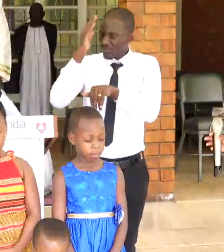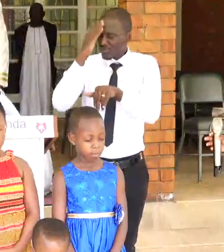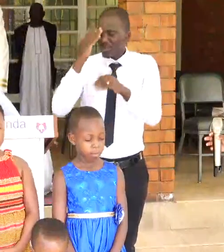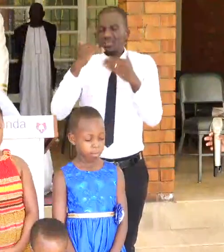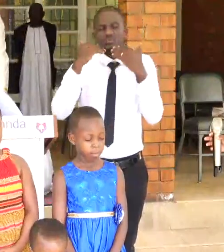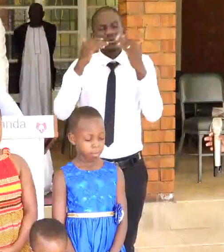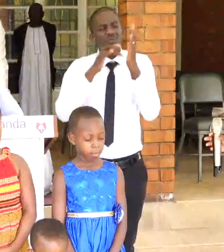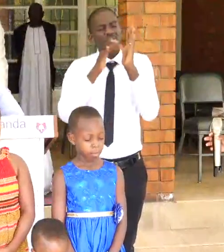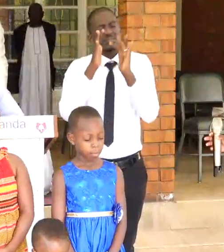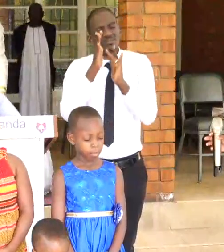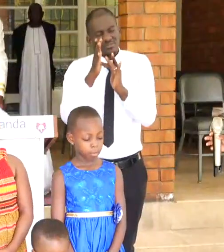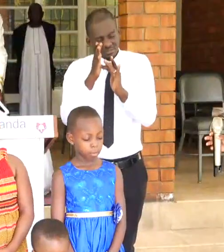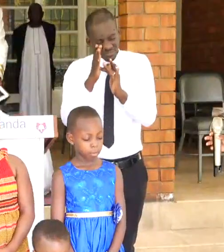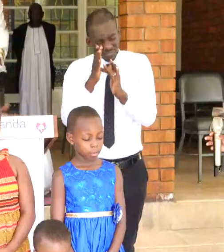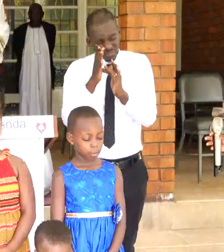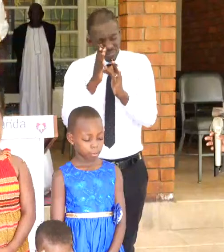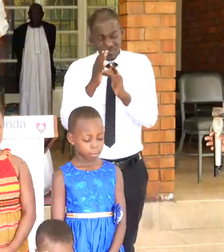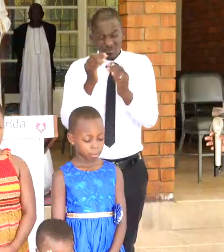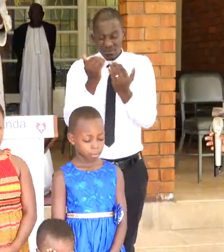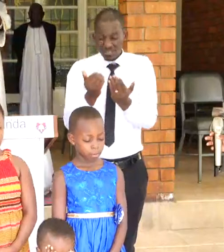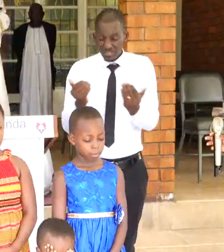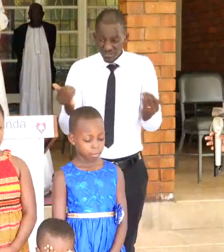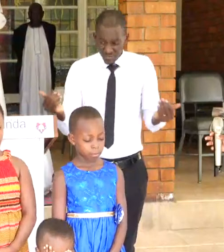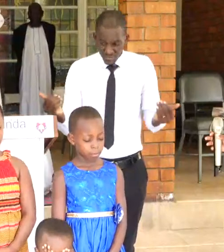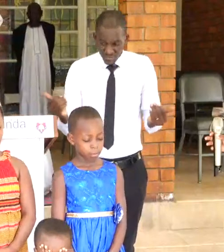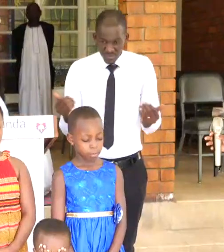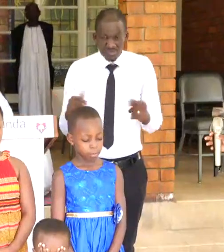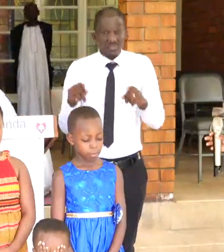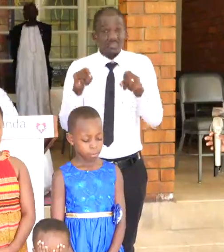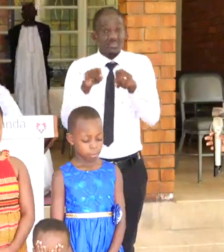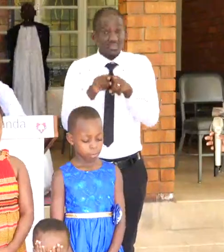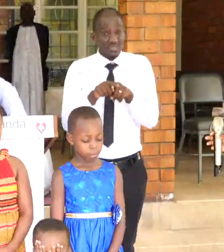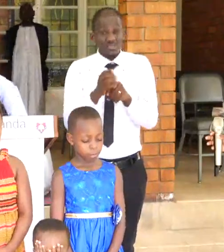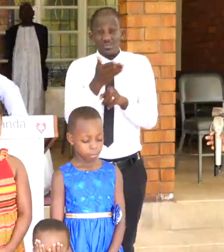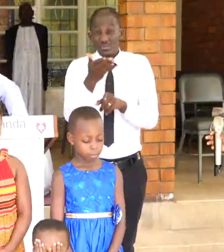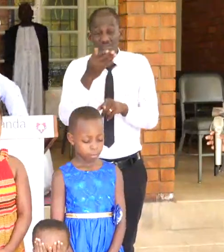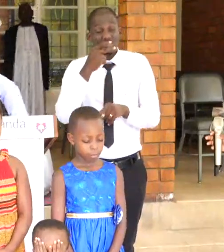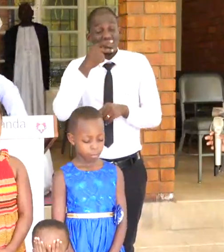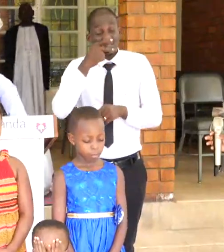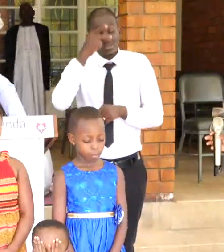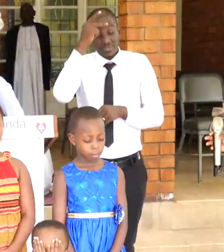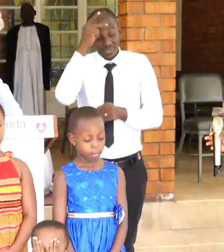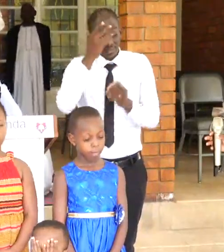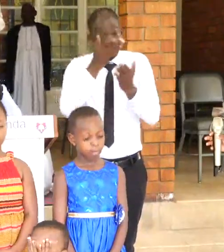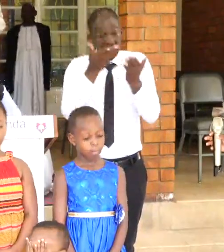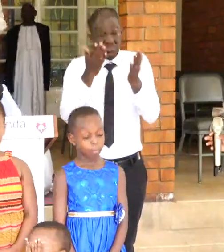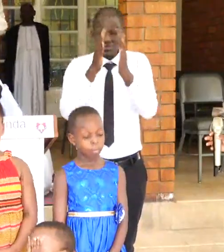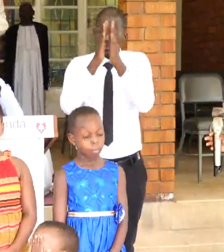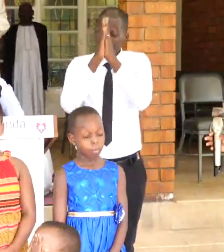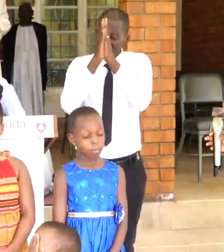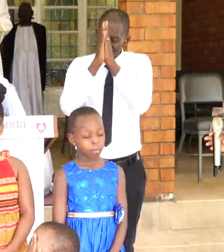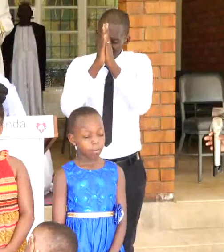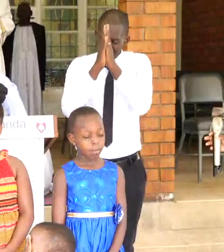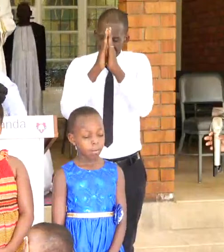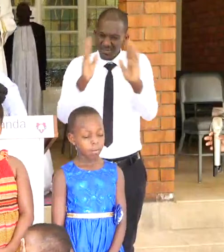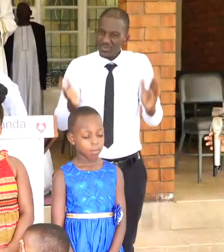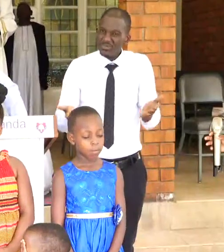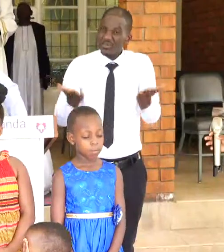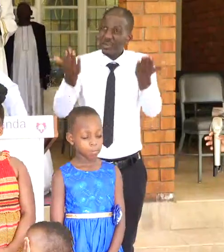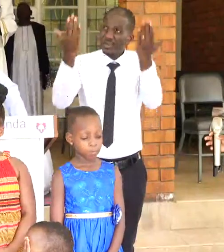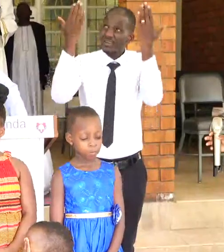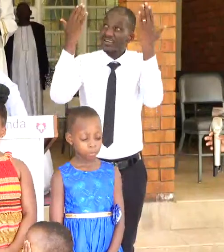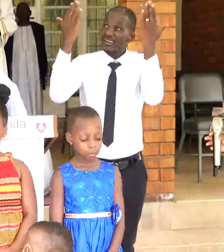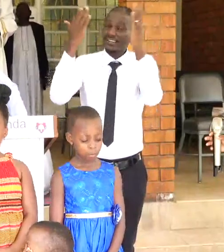Yesu, webale Mukama olw'abaana bano, nammwe abakadde abazaala abaana tubawaayo mu maaso ga